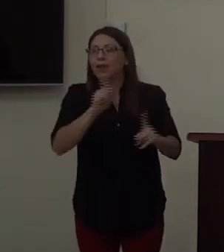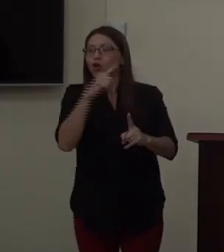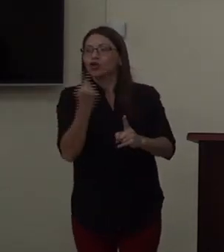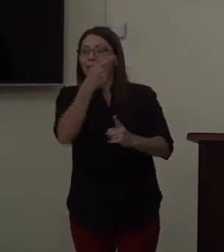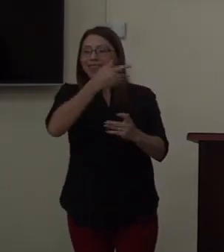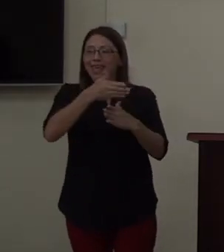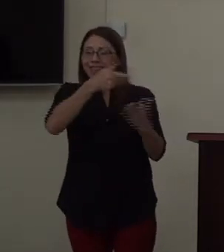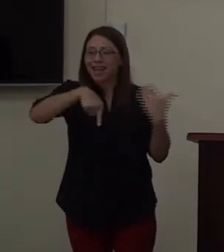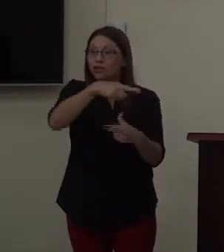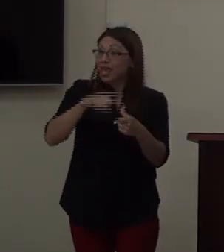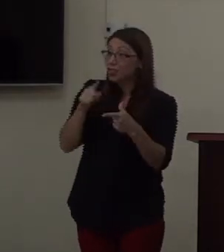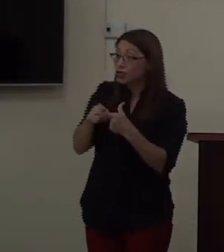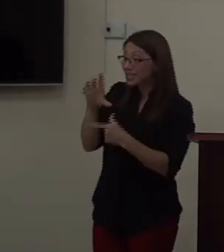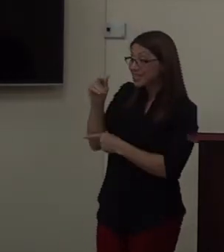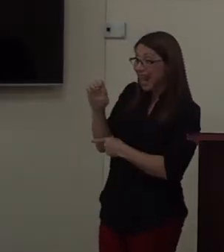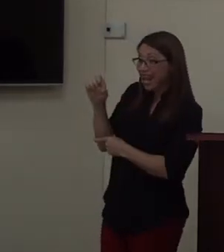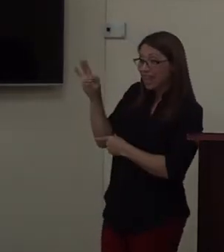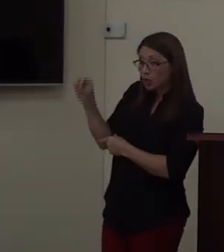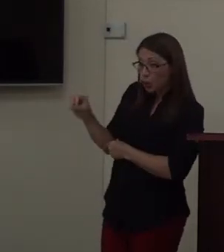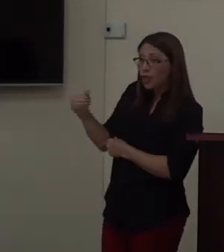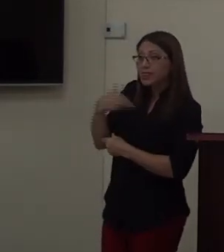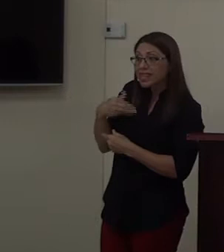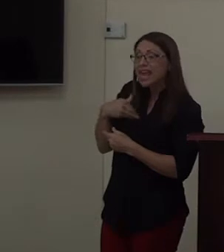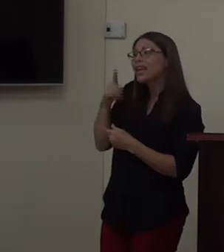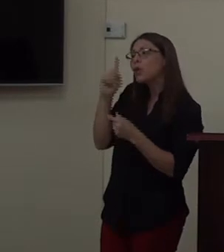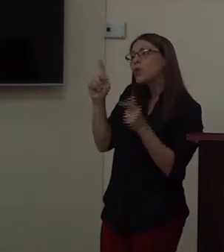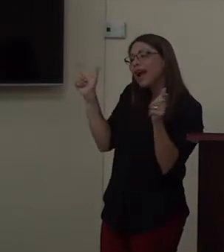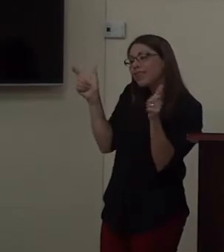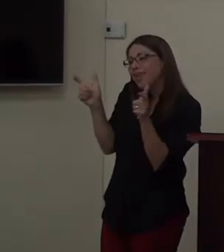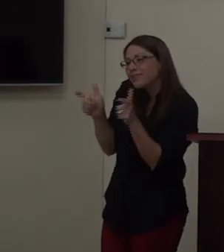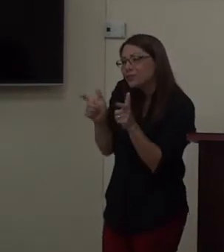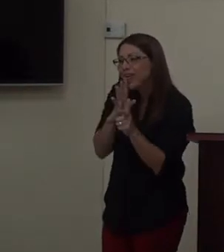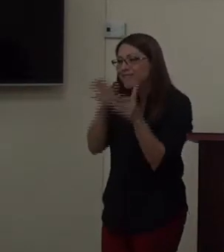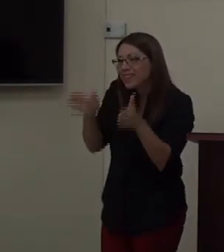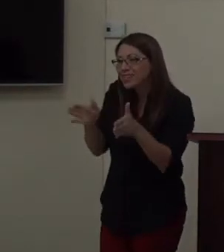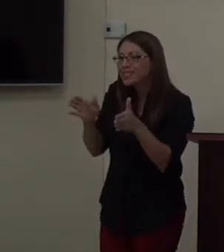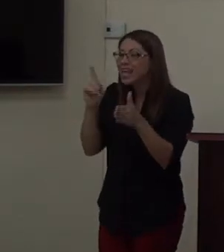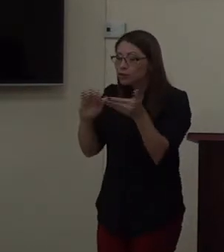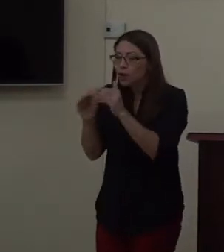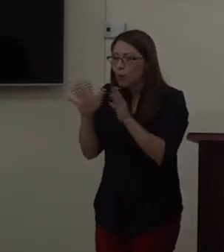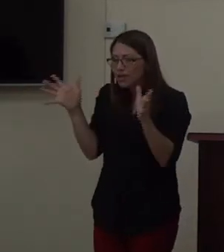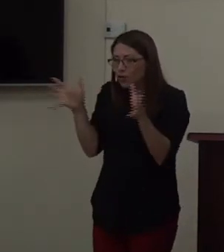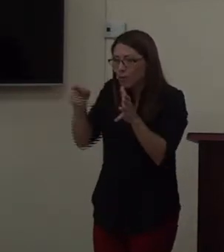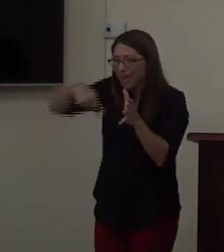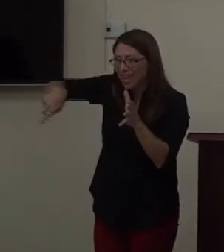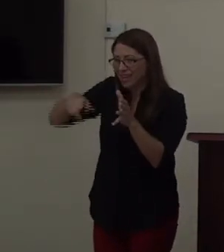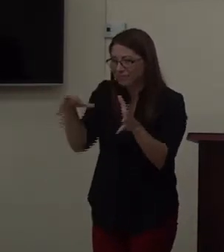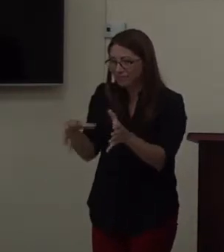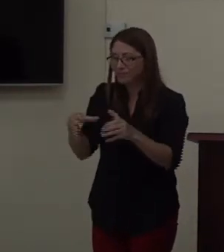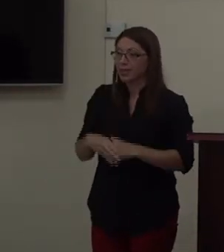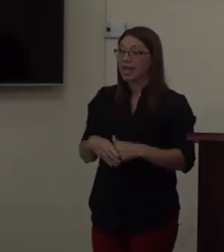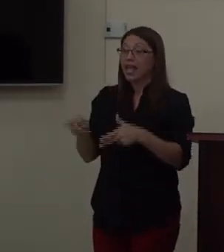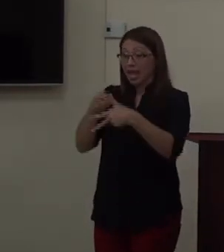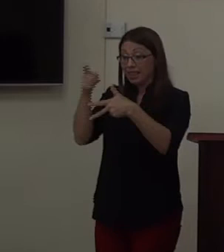un dialecto es algo, digamos, una cantidad reducida de hablantes, es una población demográficamente pequeña. Entre las